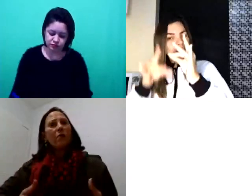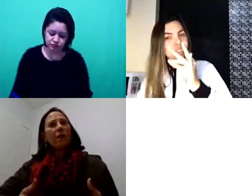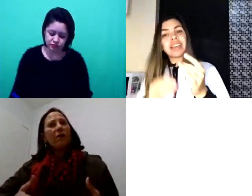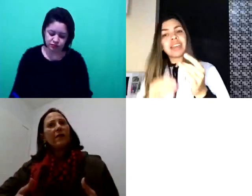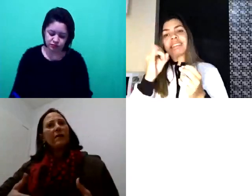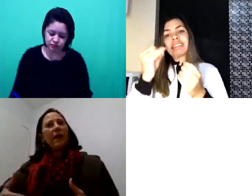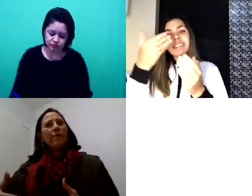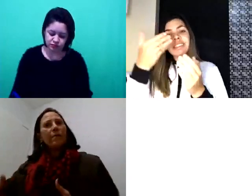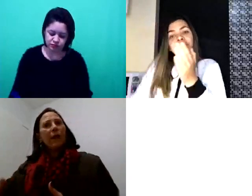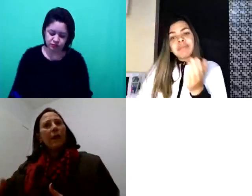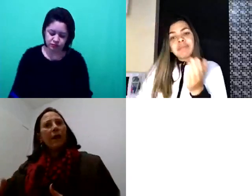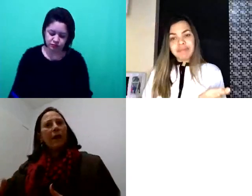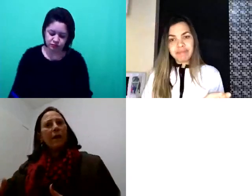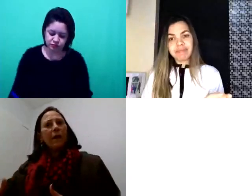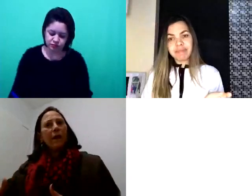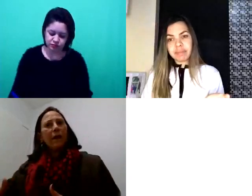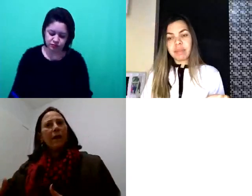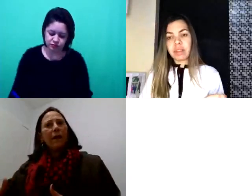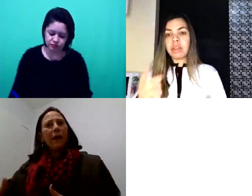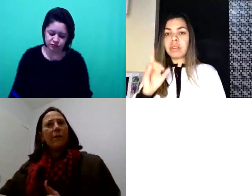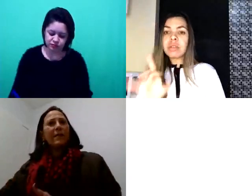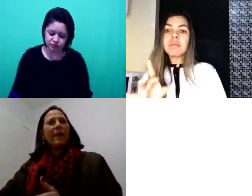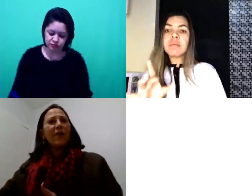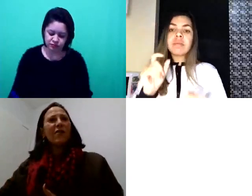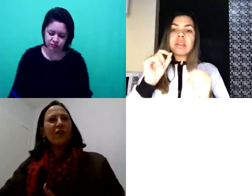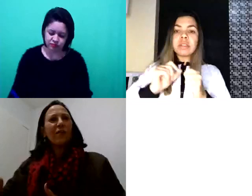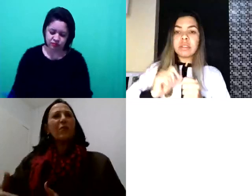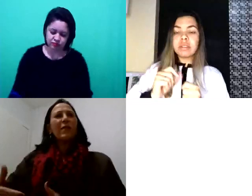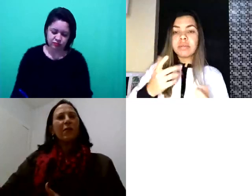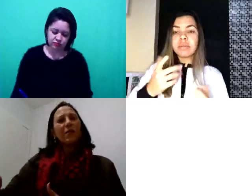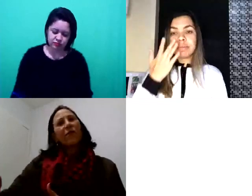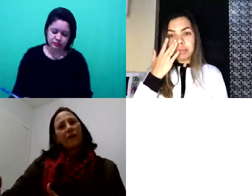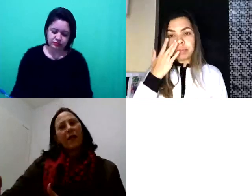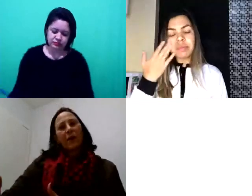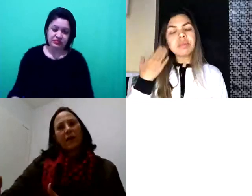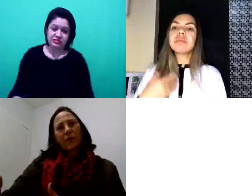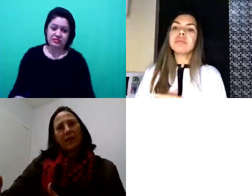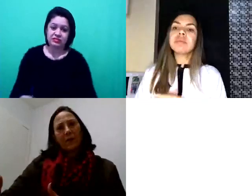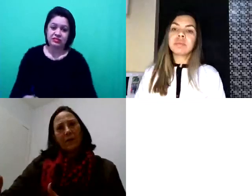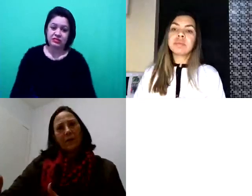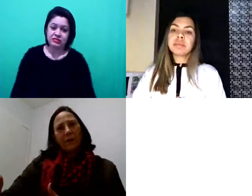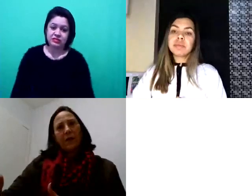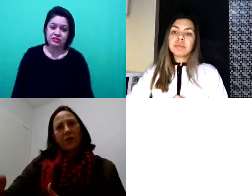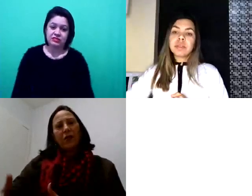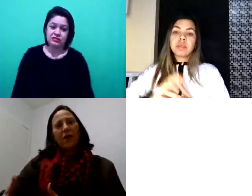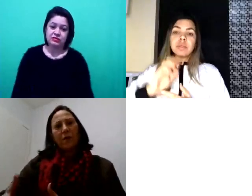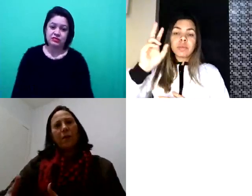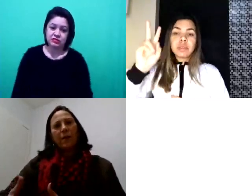vão fazer a repescagem, digamos, numa segunda oferta da pós-graduação. E a gente já teve